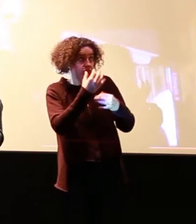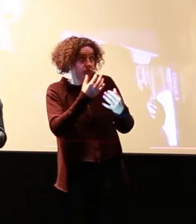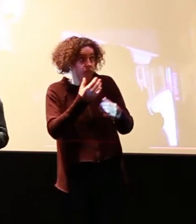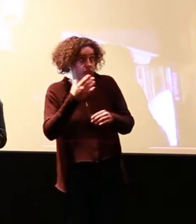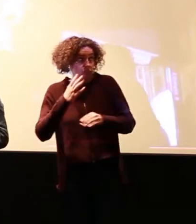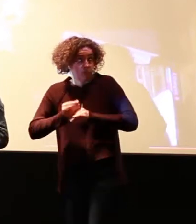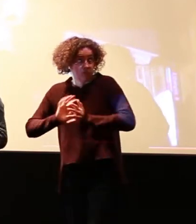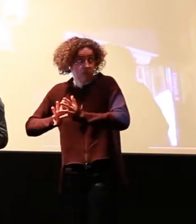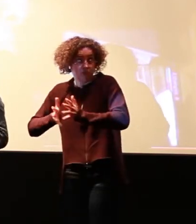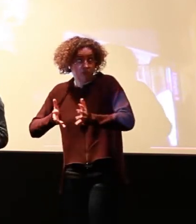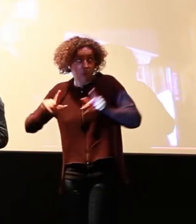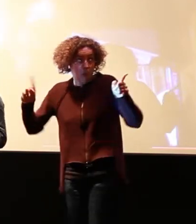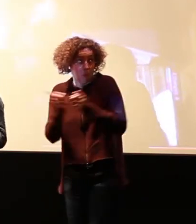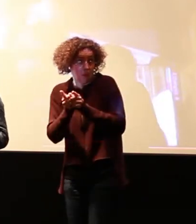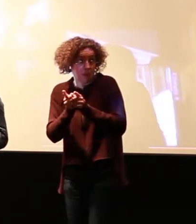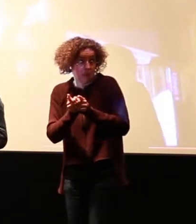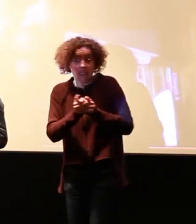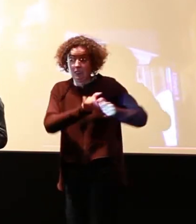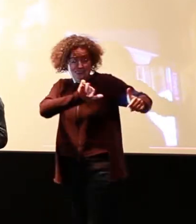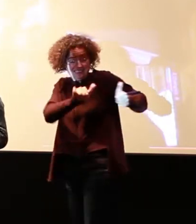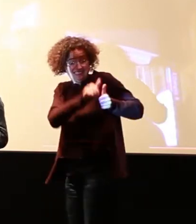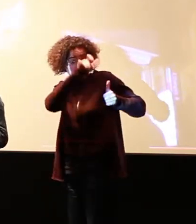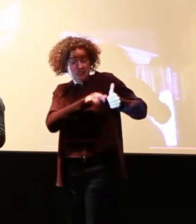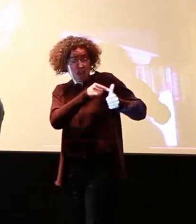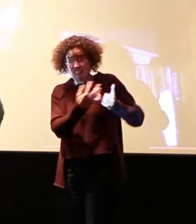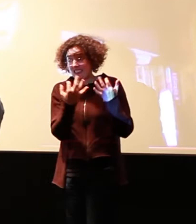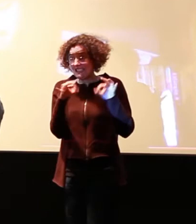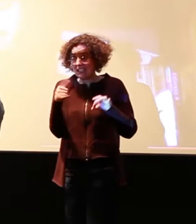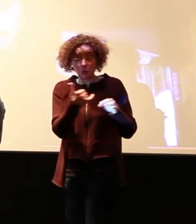en langue des signes, voilà, avec un coach.